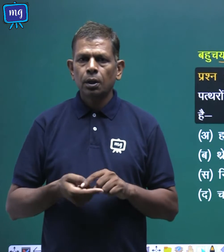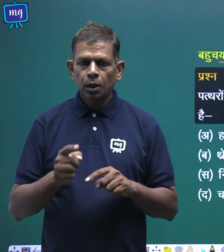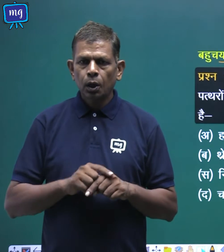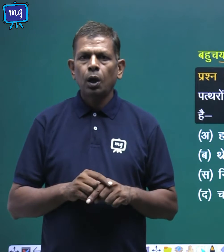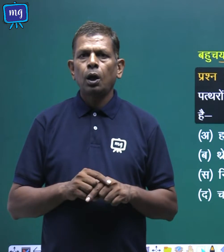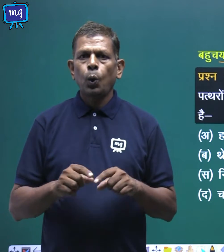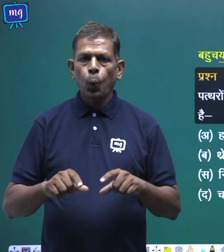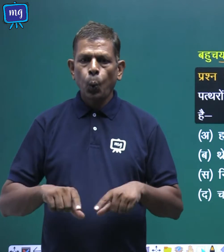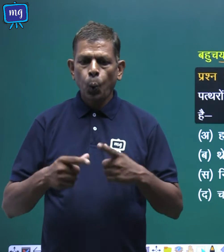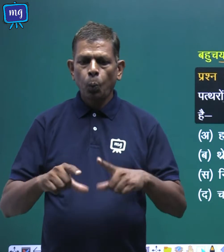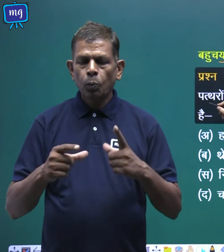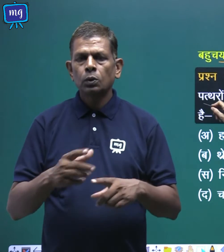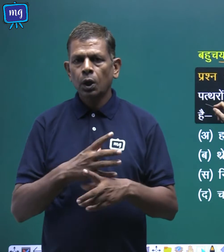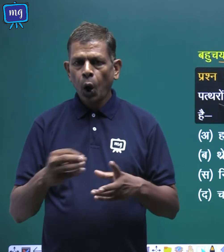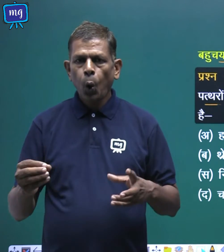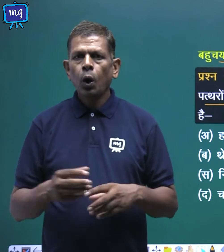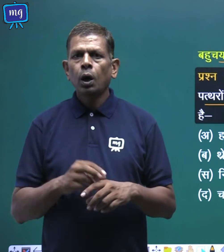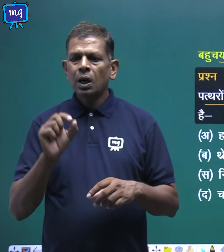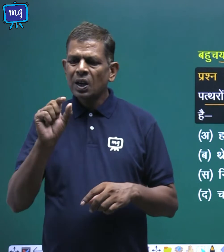भूसा और पत्थरों को